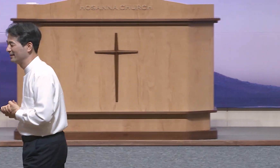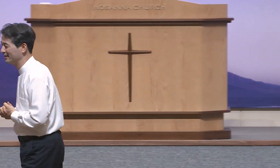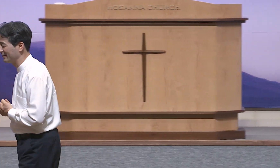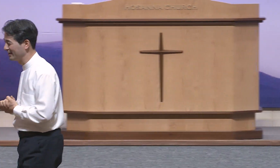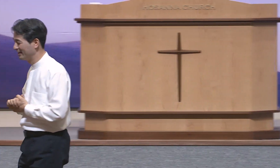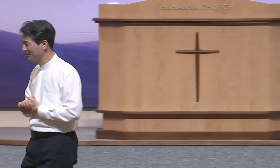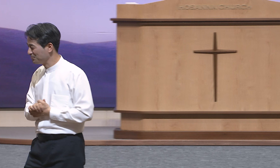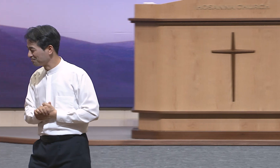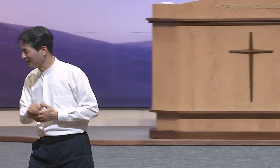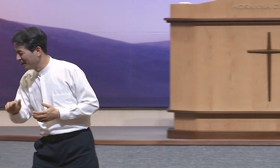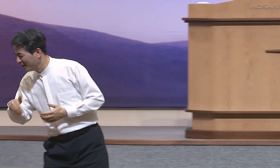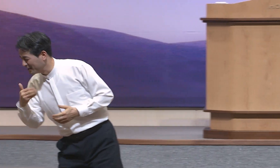같습니다.